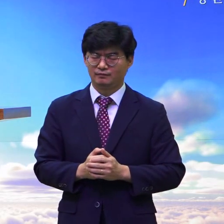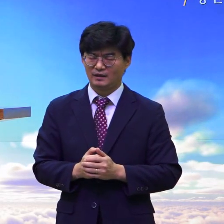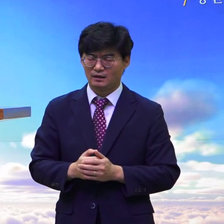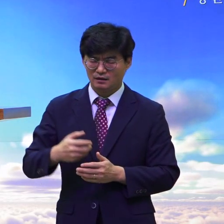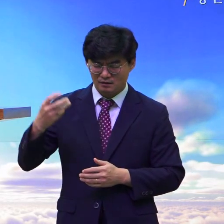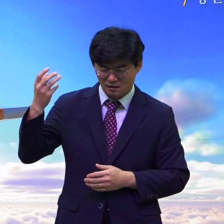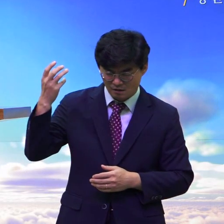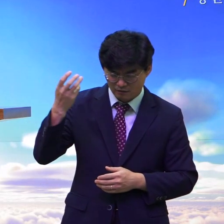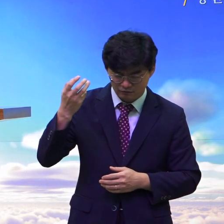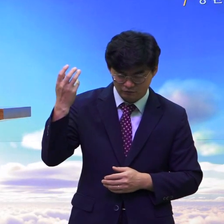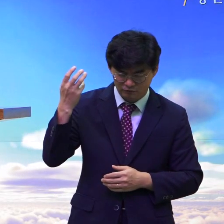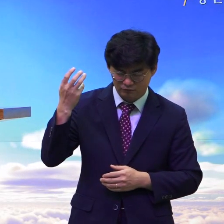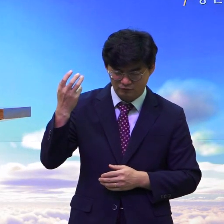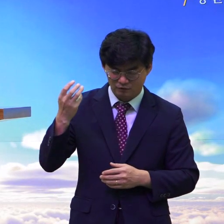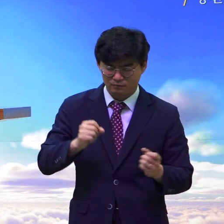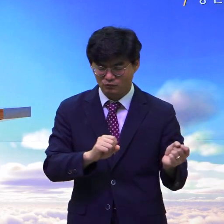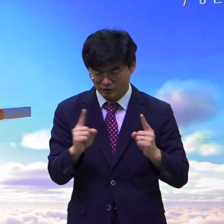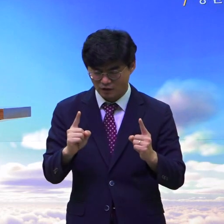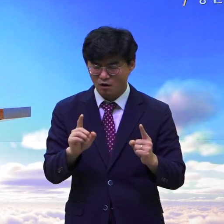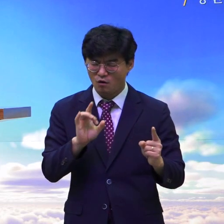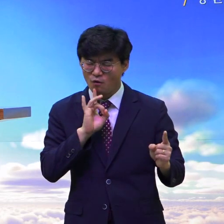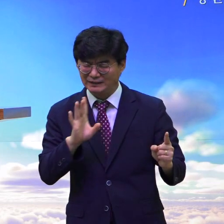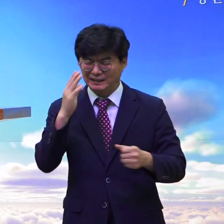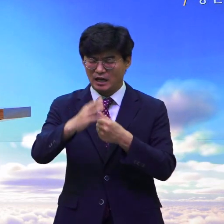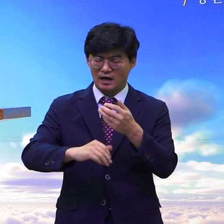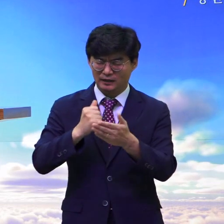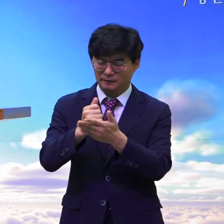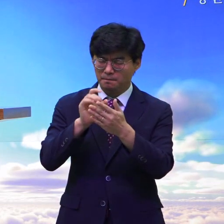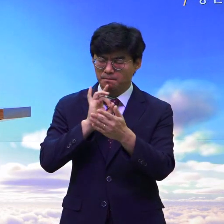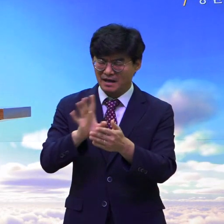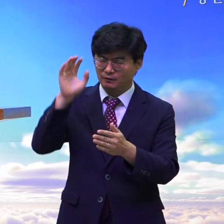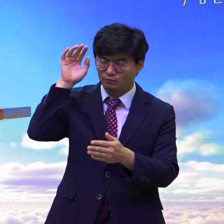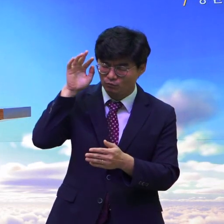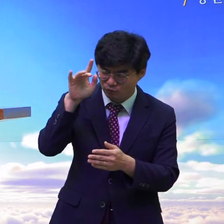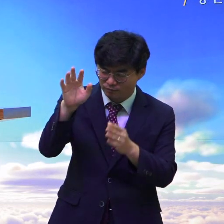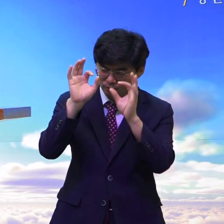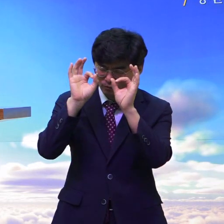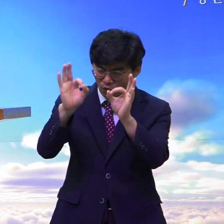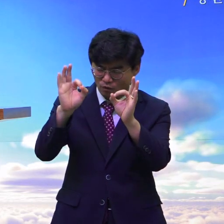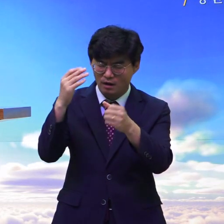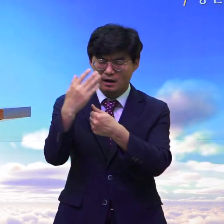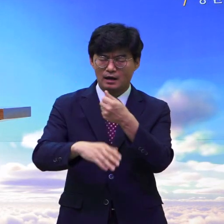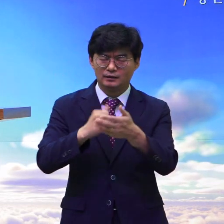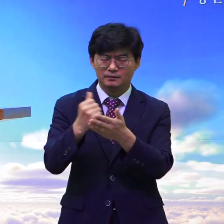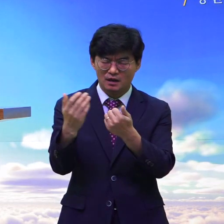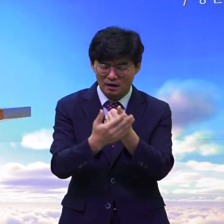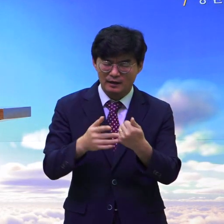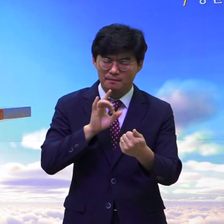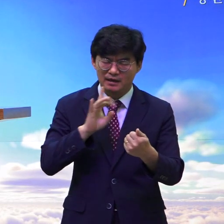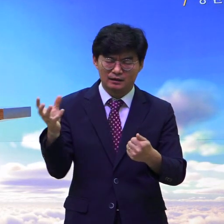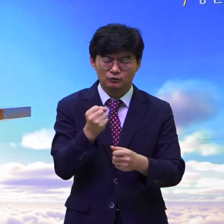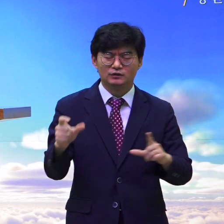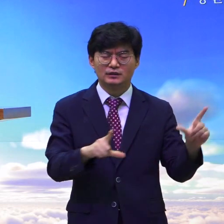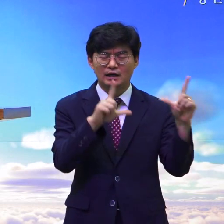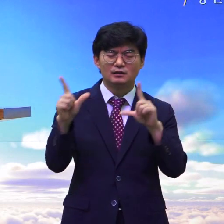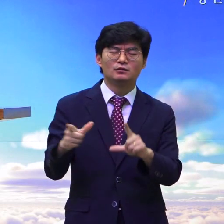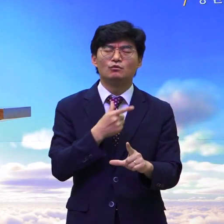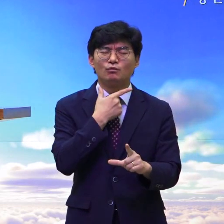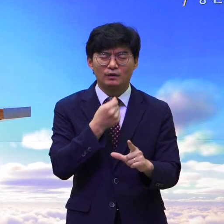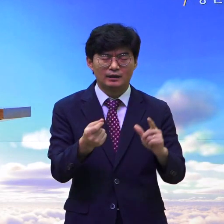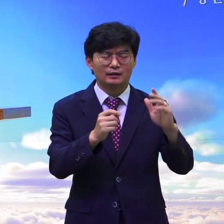영적인 눈을 들어서 오직 하나님만을 갈망하고 하나님의 은혜로 살아가기를 소원하는 영적인 모든